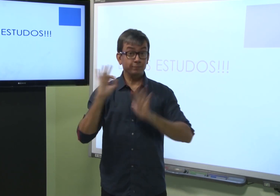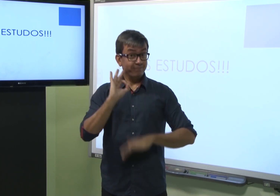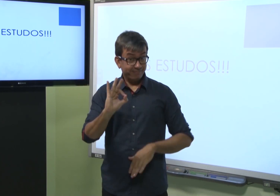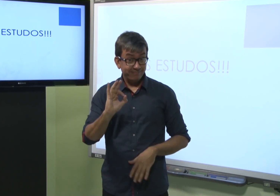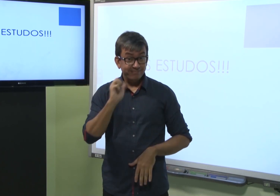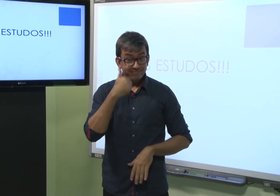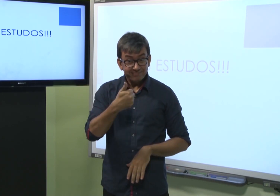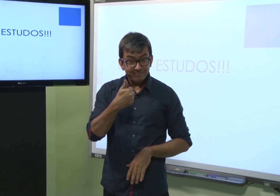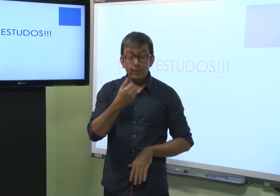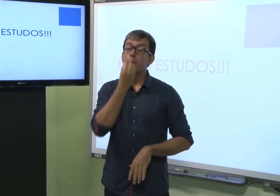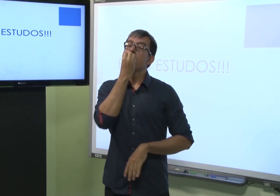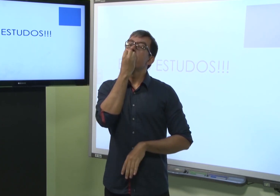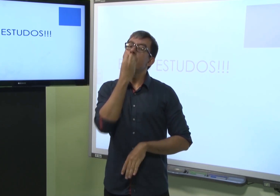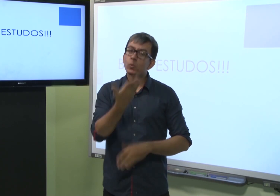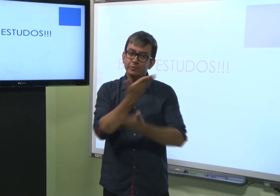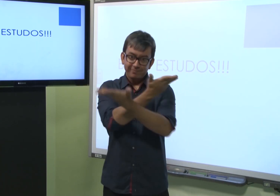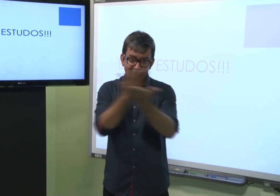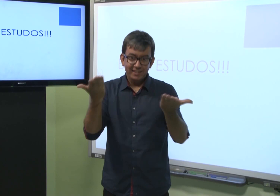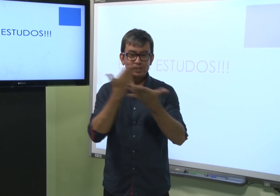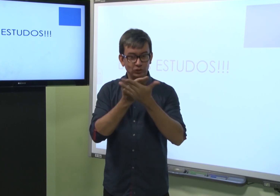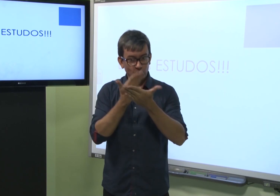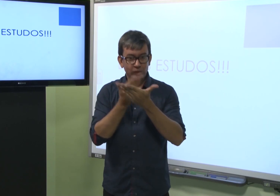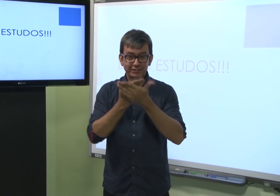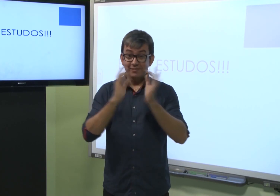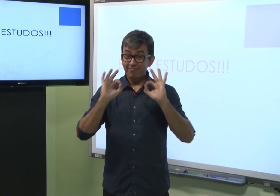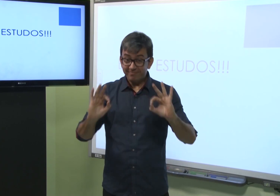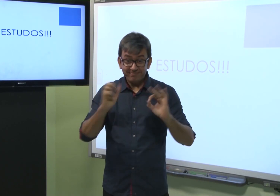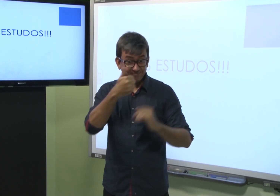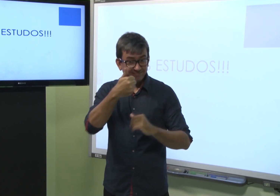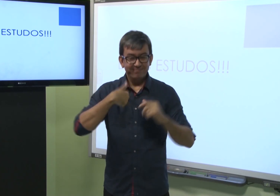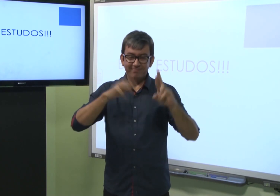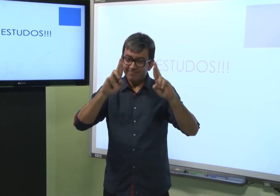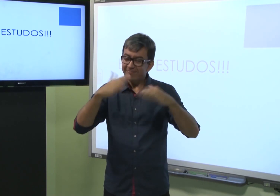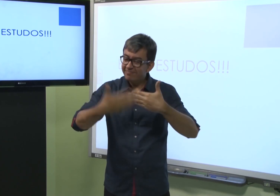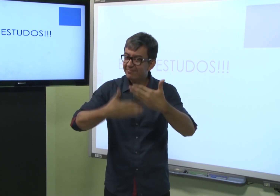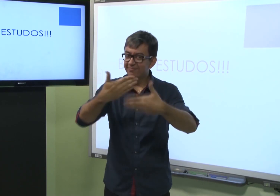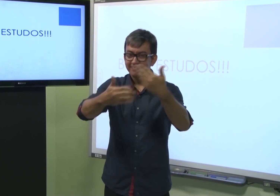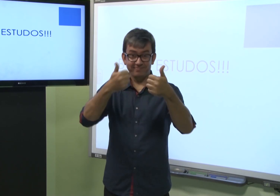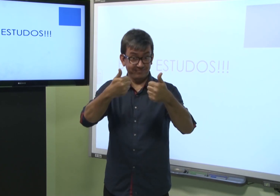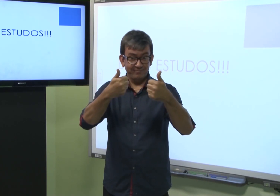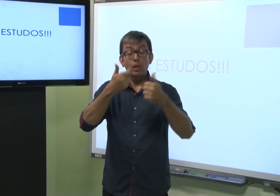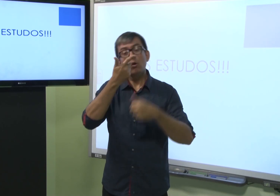mais atividades práticas, tá bom? Bons estudos para vocês e eu continuo